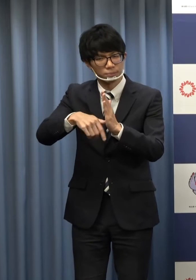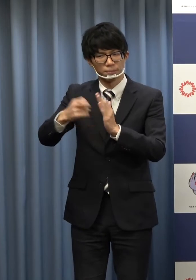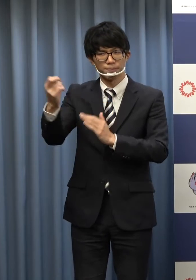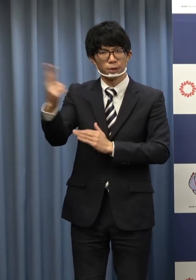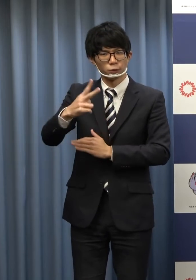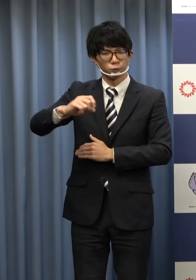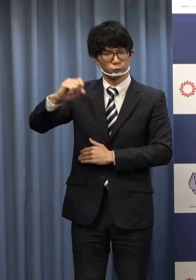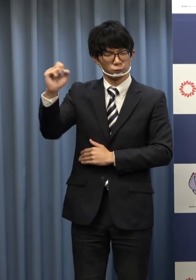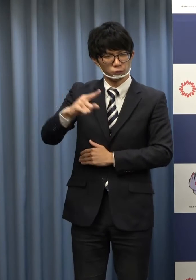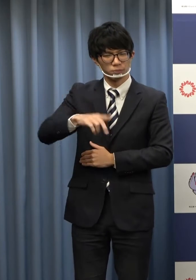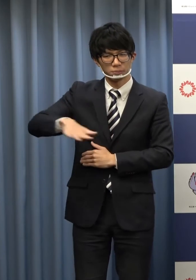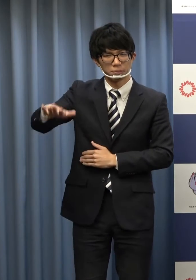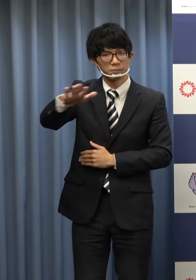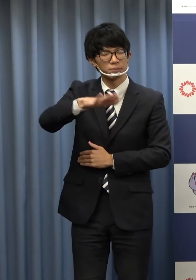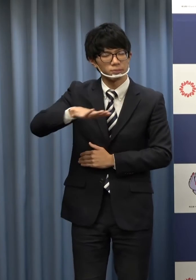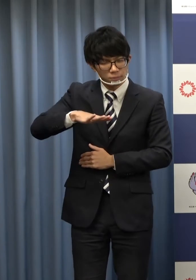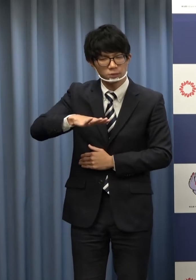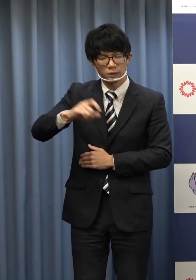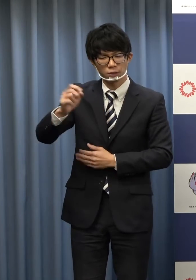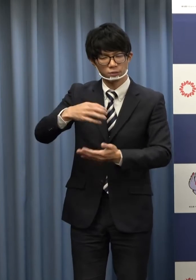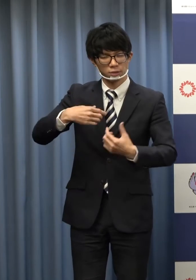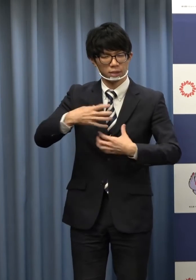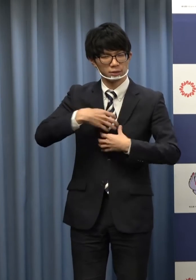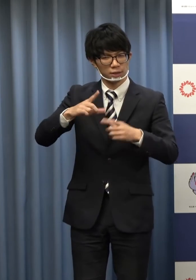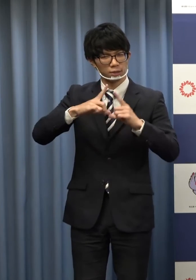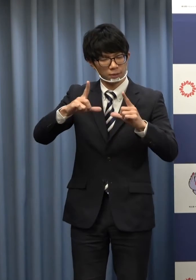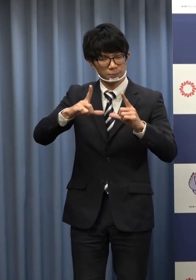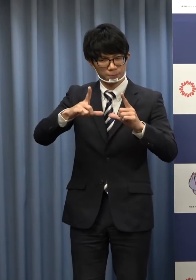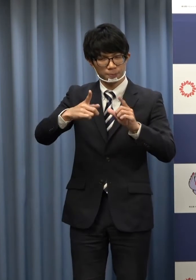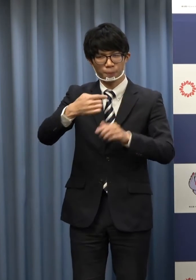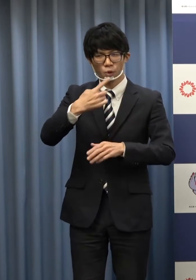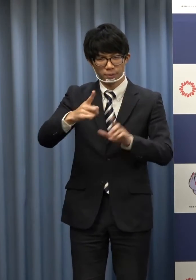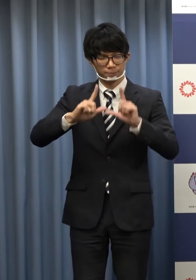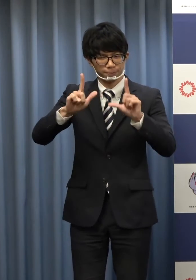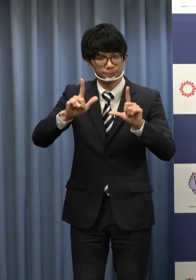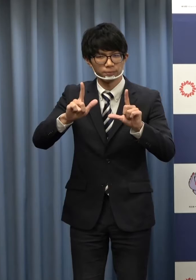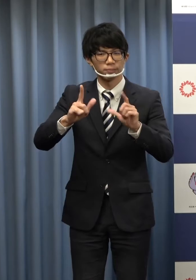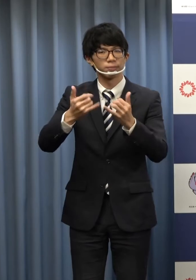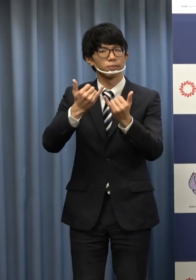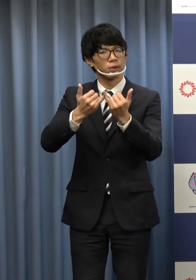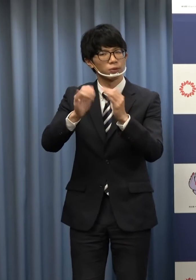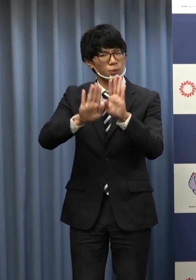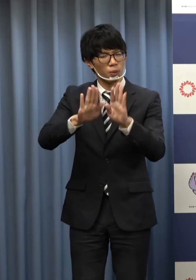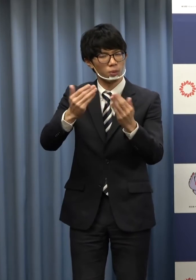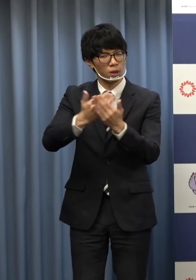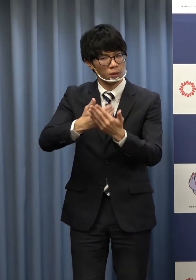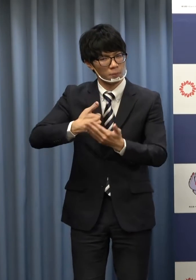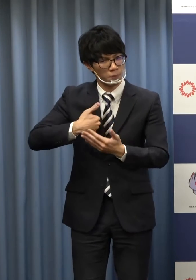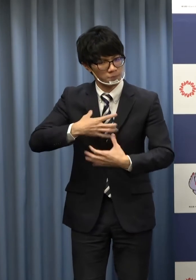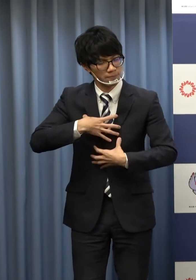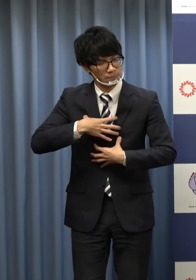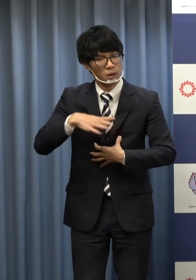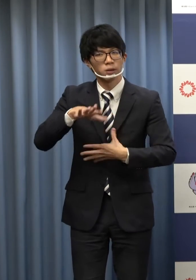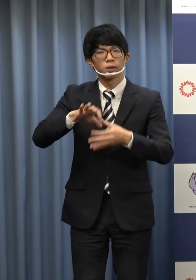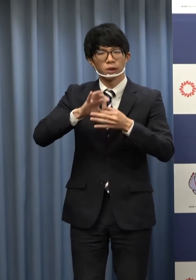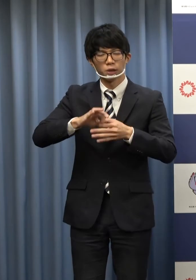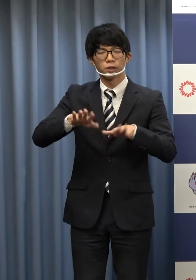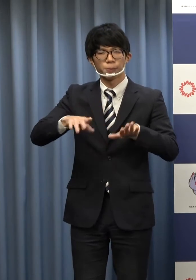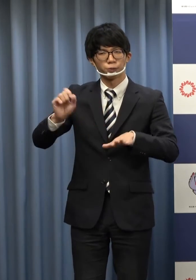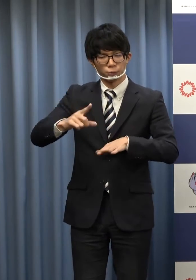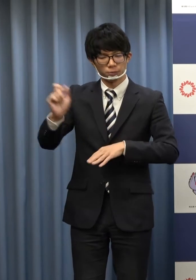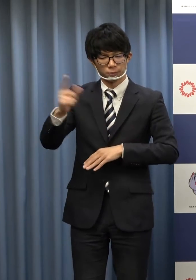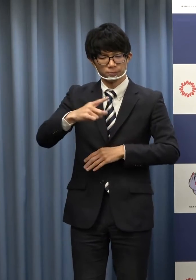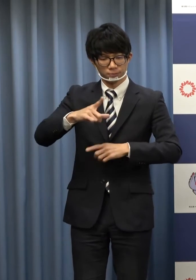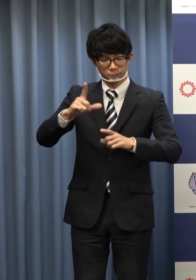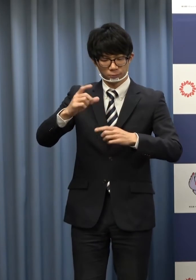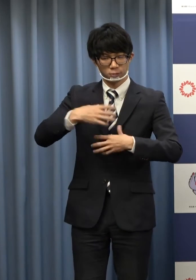に皆さんに大変なお願いをしなきゃいけないということになりますので、そういったことは考えにくいということであります。なお我